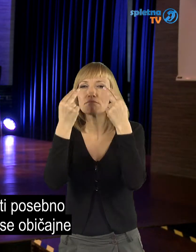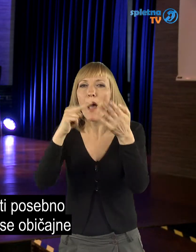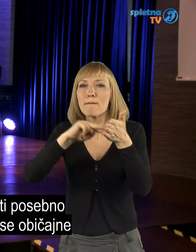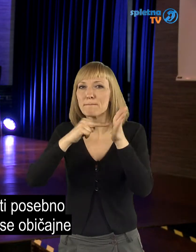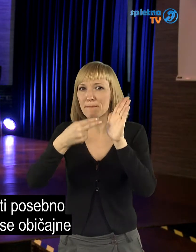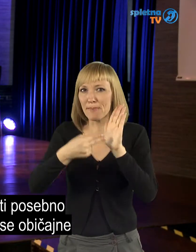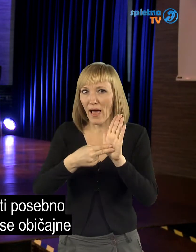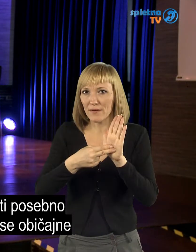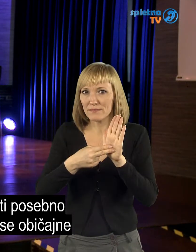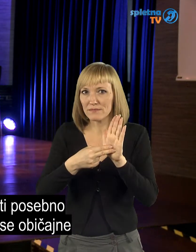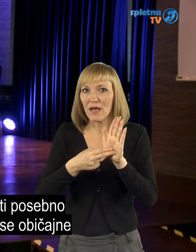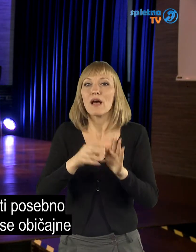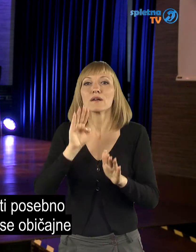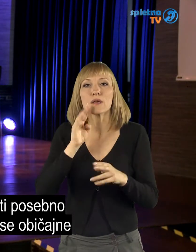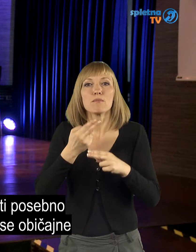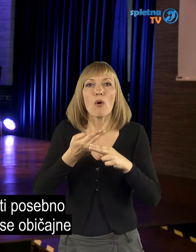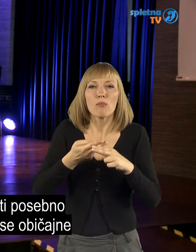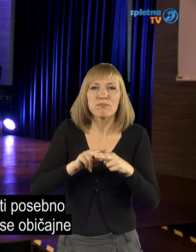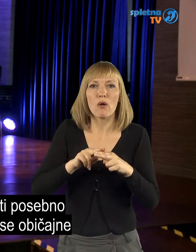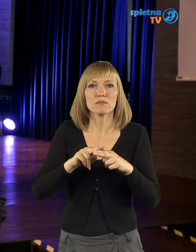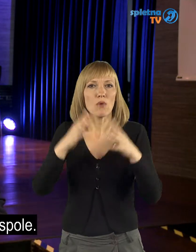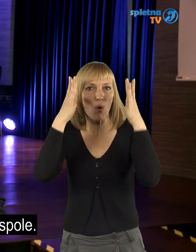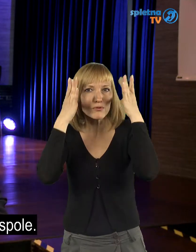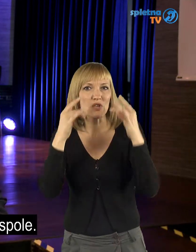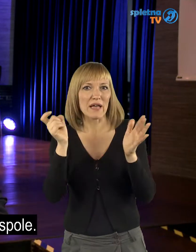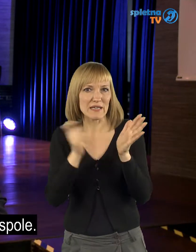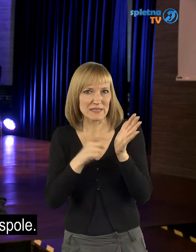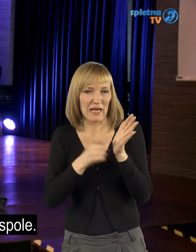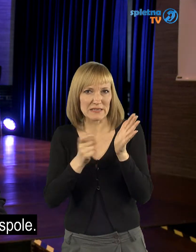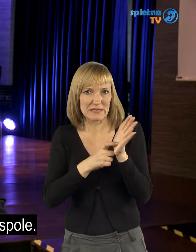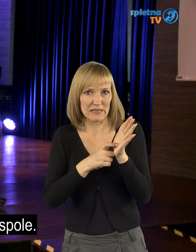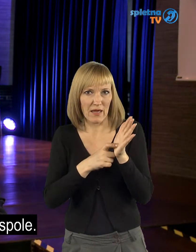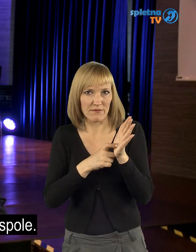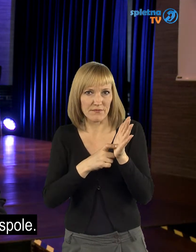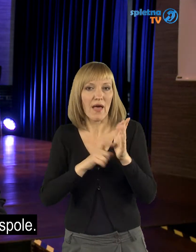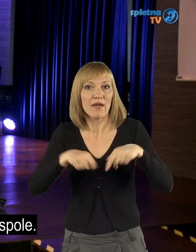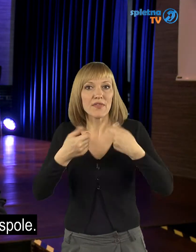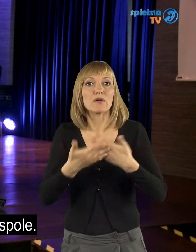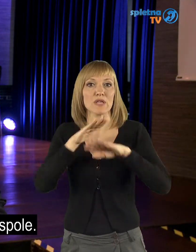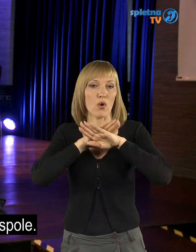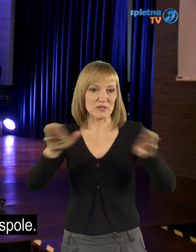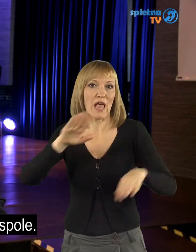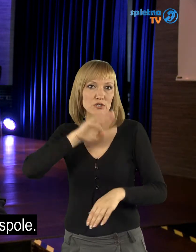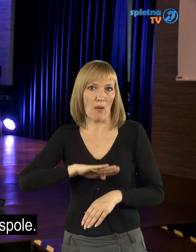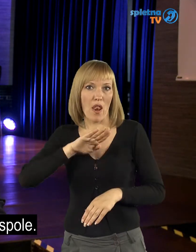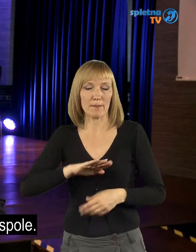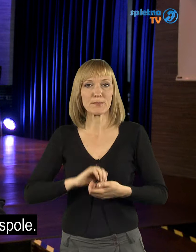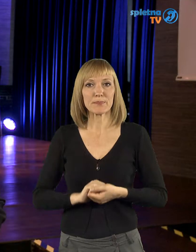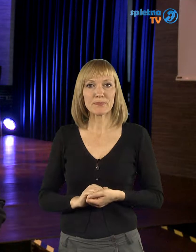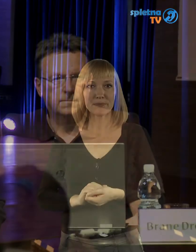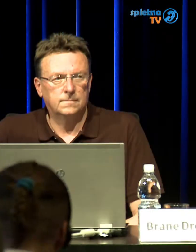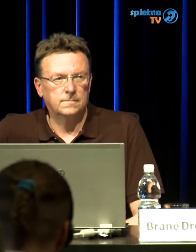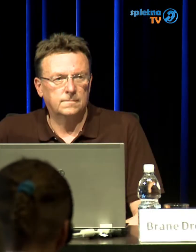strategy, and it has to be a mainstream one into the gender politics in general.